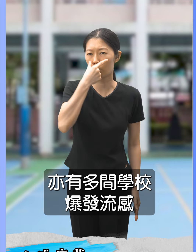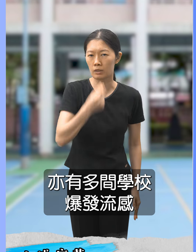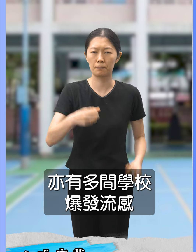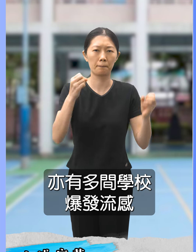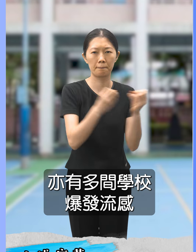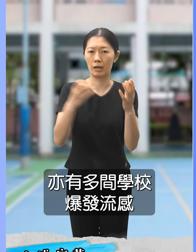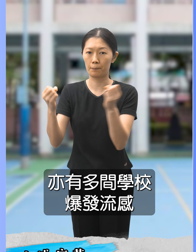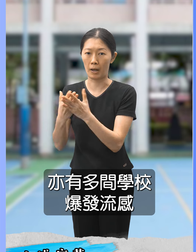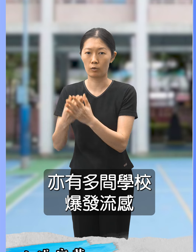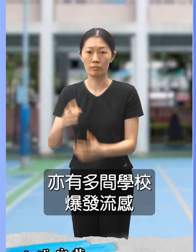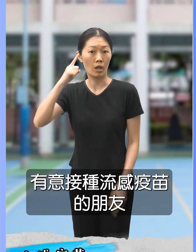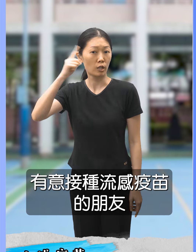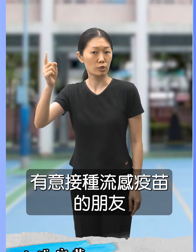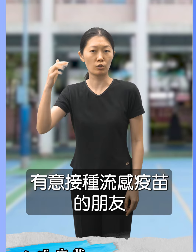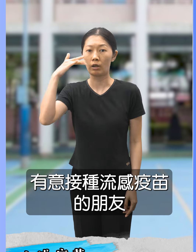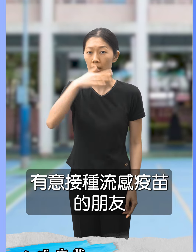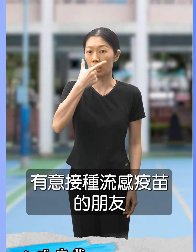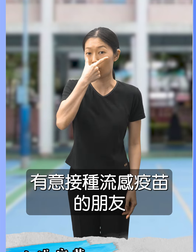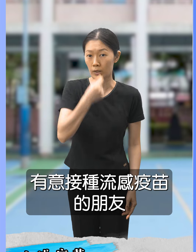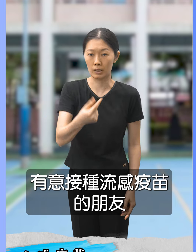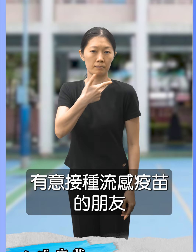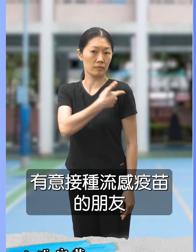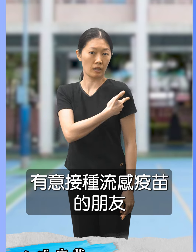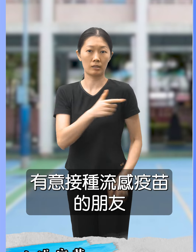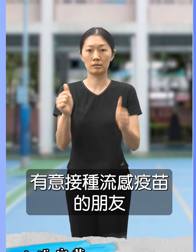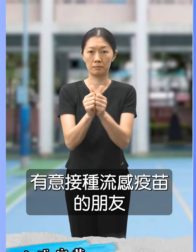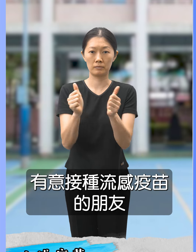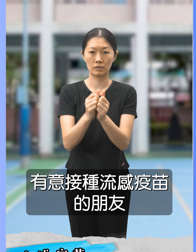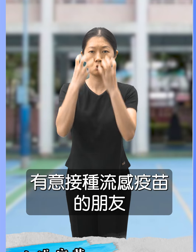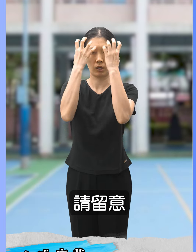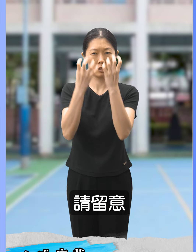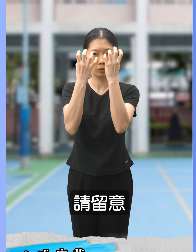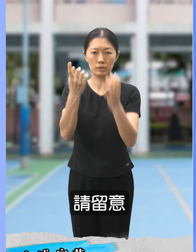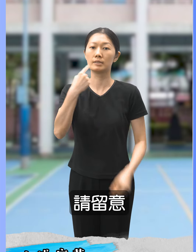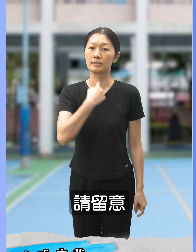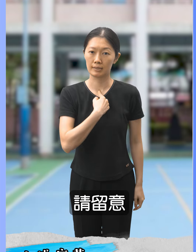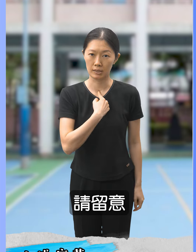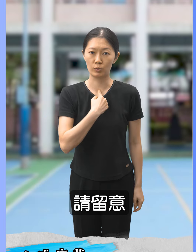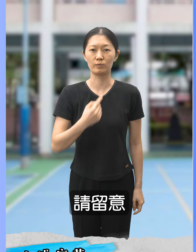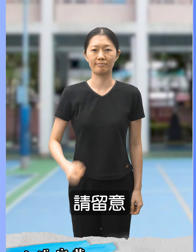發流感。有意接種流感疫苗嘅朋友，請留意。